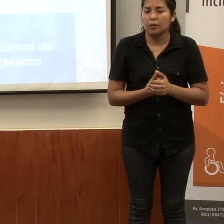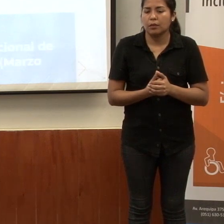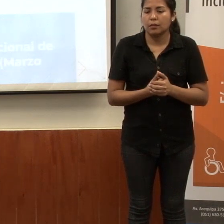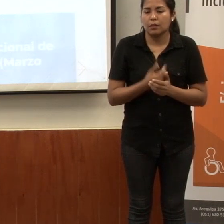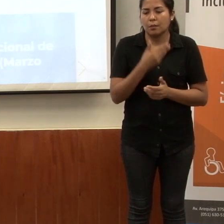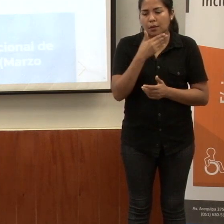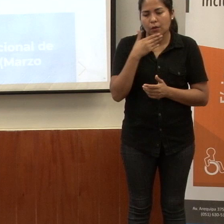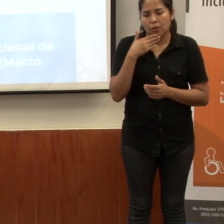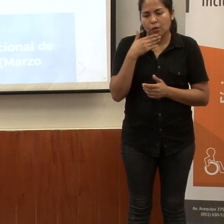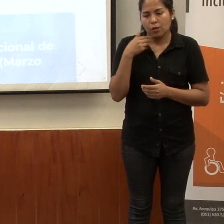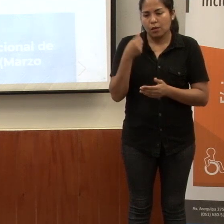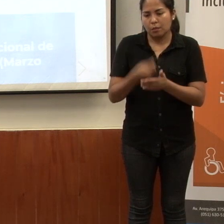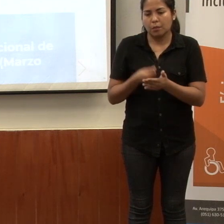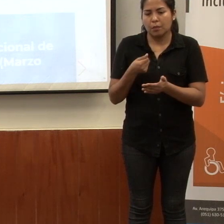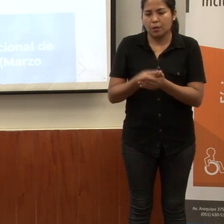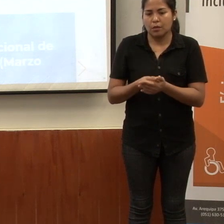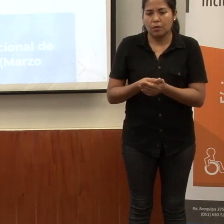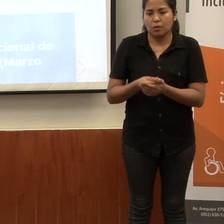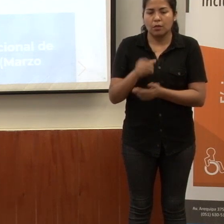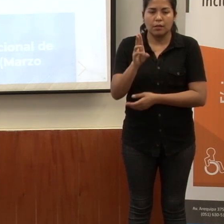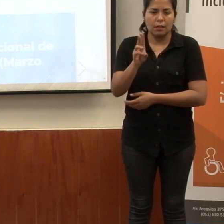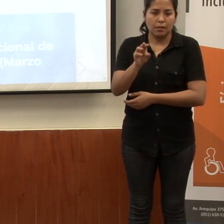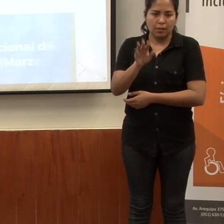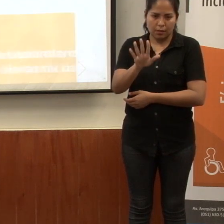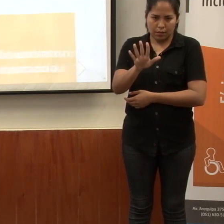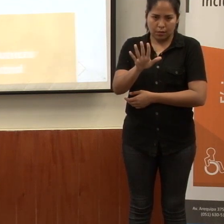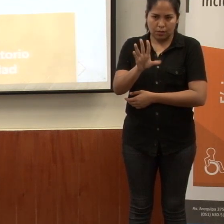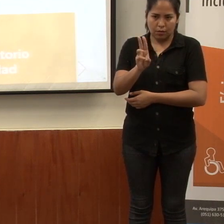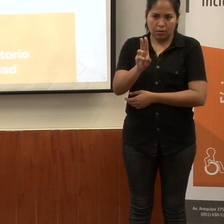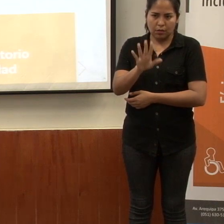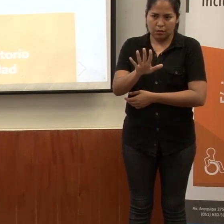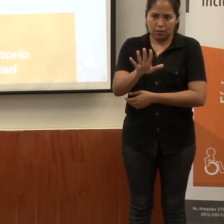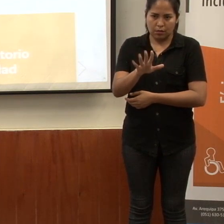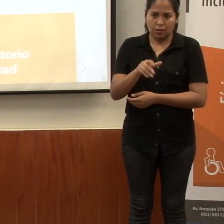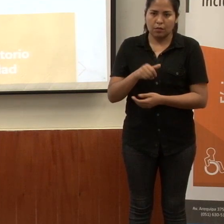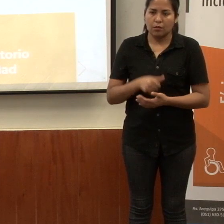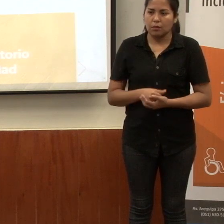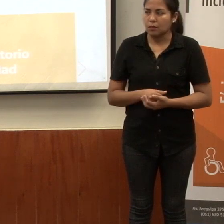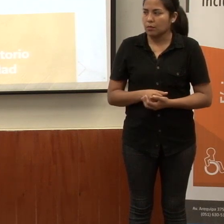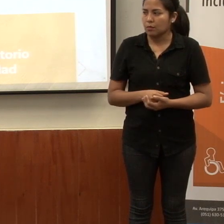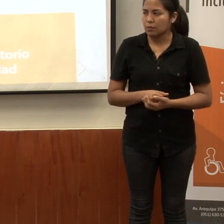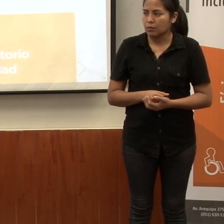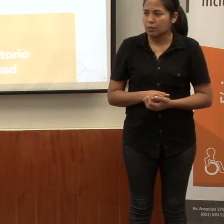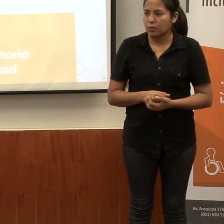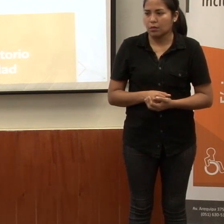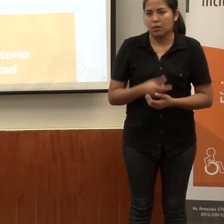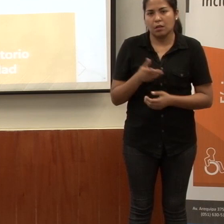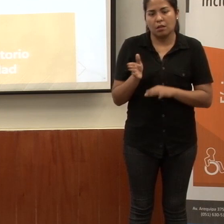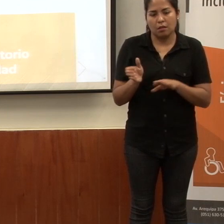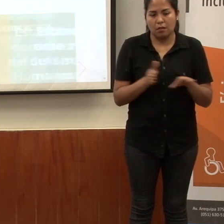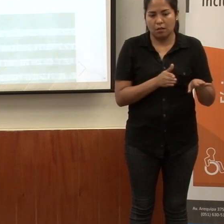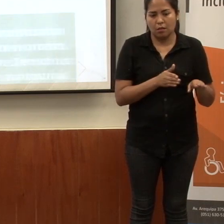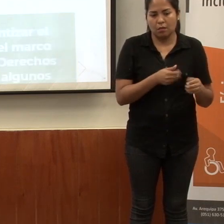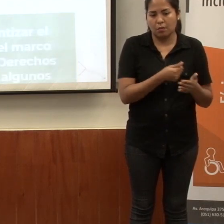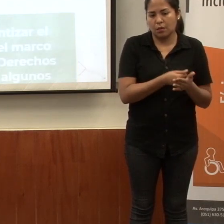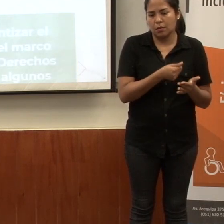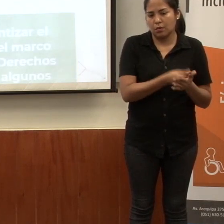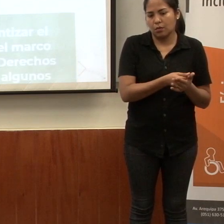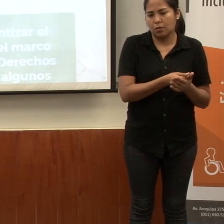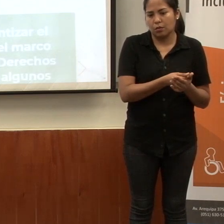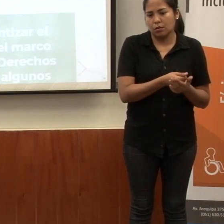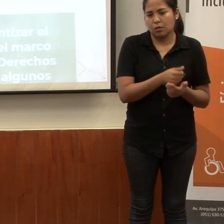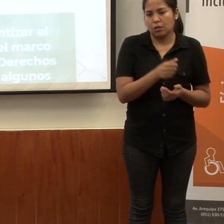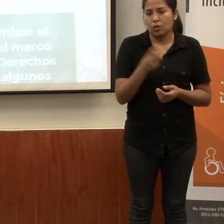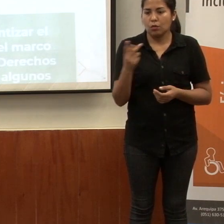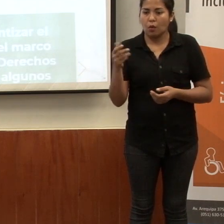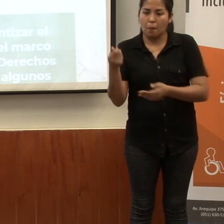mejor es la pensión 65, en vez de estar tramitando la pensión no contributiva y no puede recibir